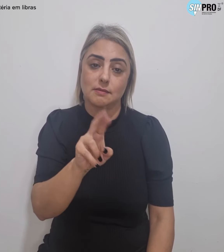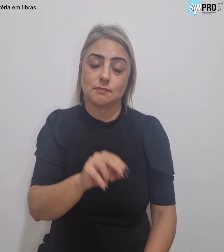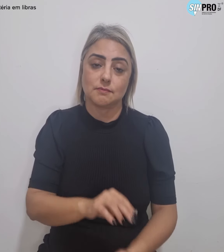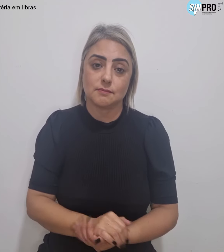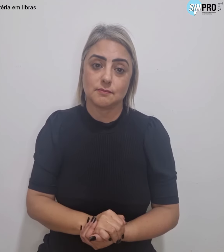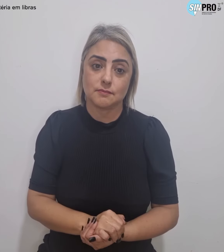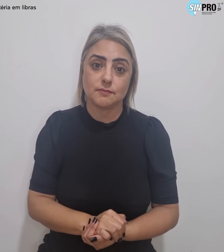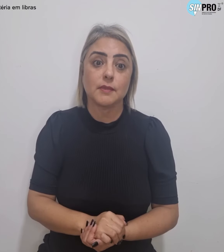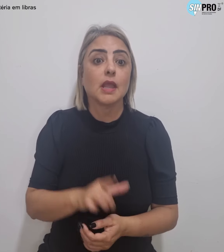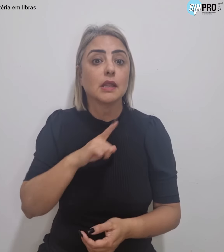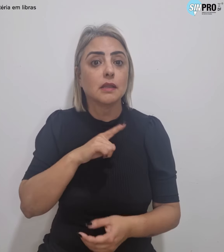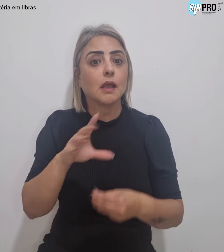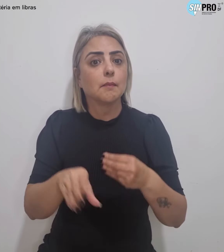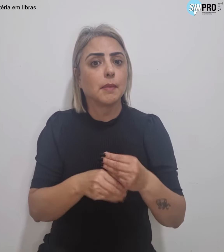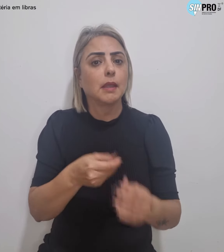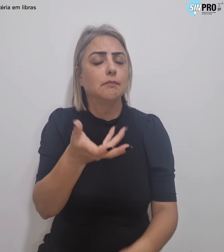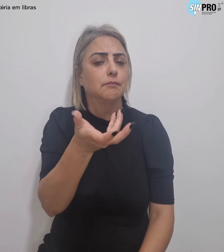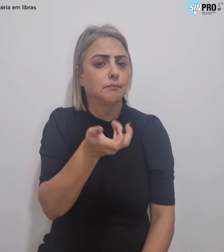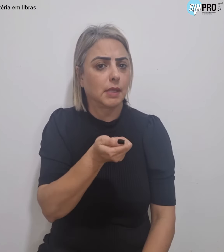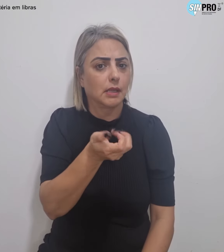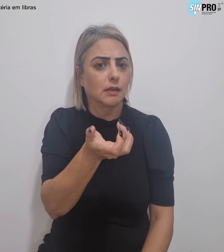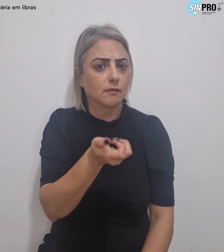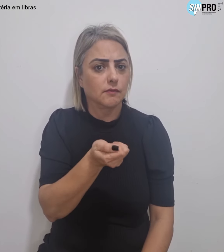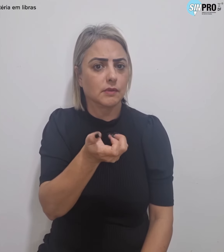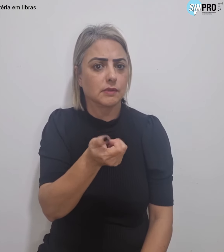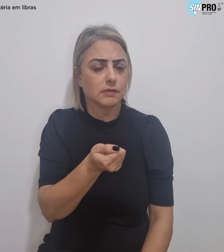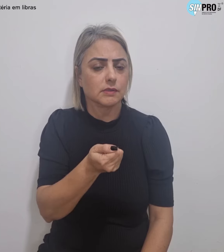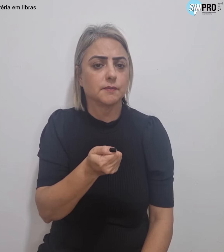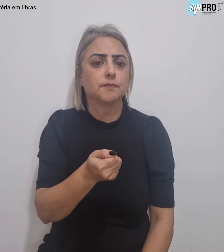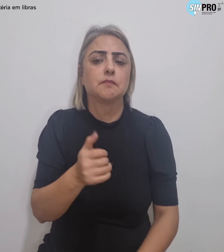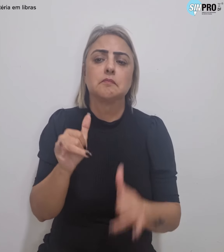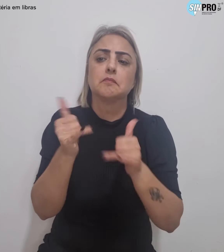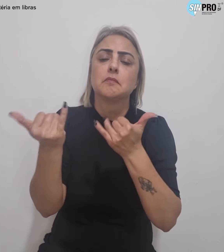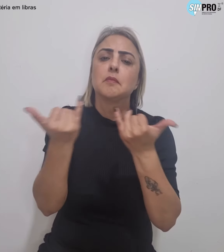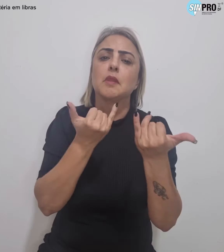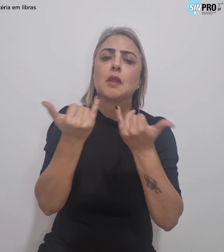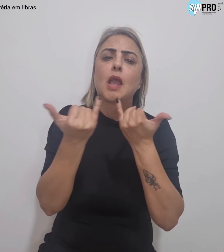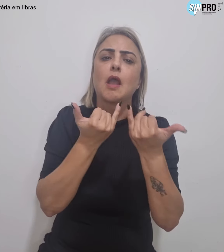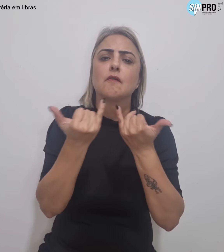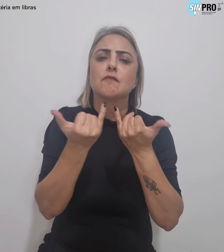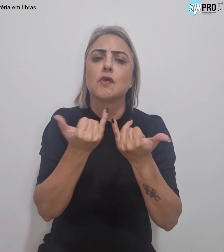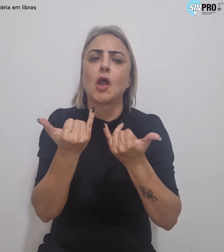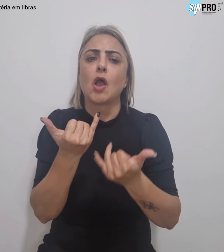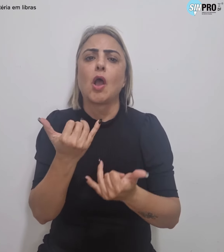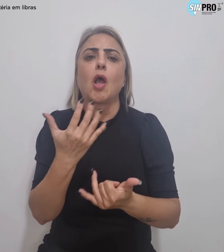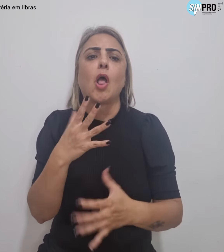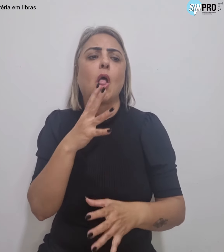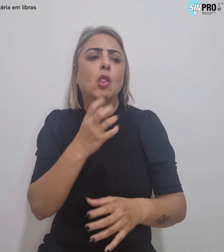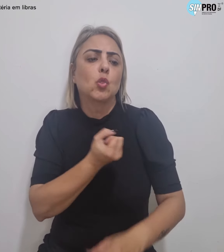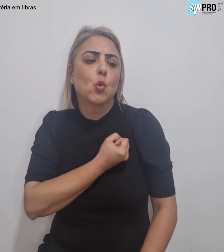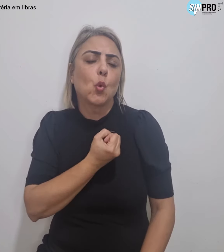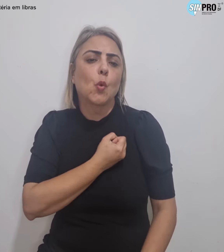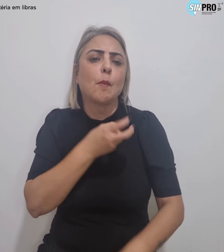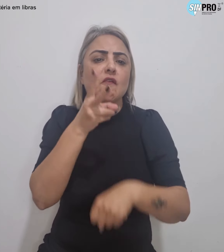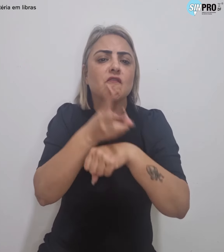Além de benefícios. As informações sobre quantidade de vagas e remuneração